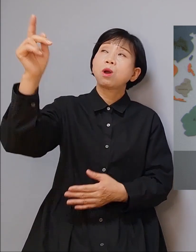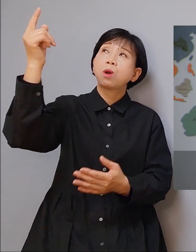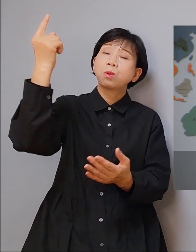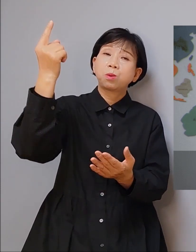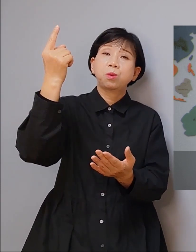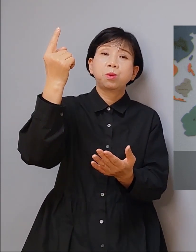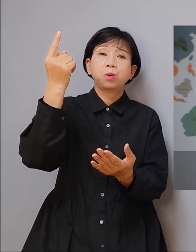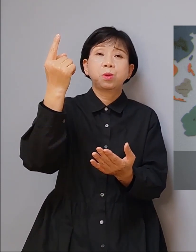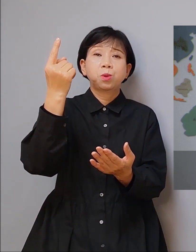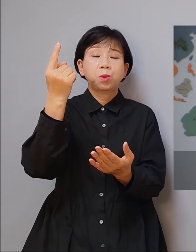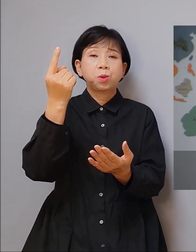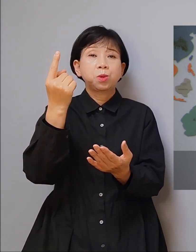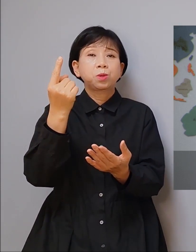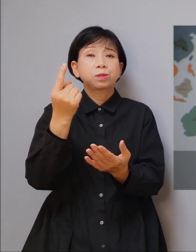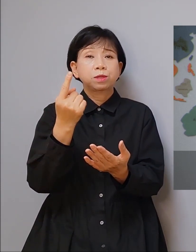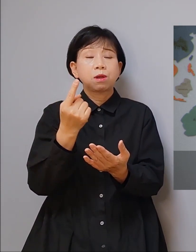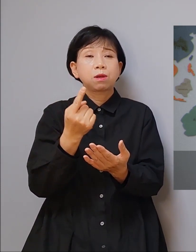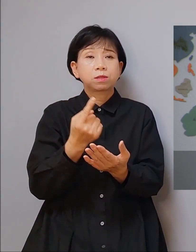예수여